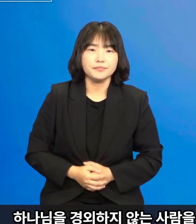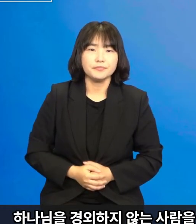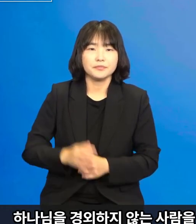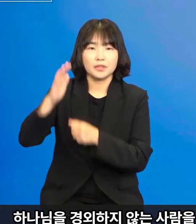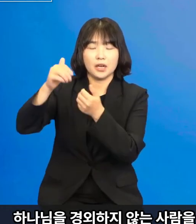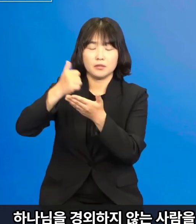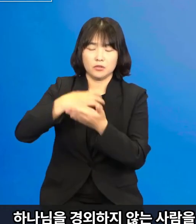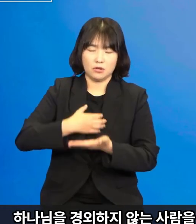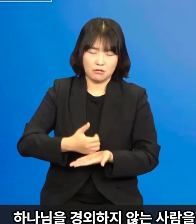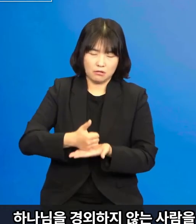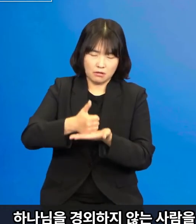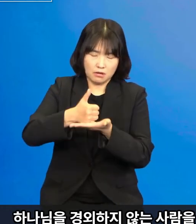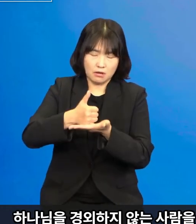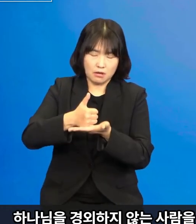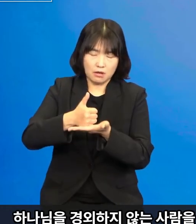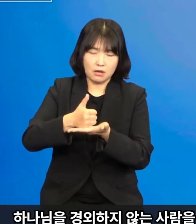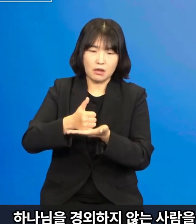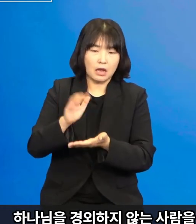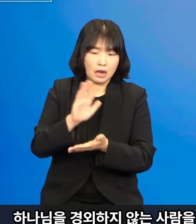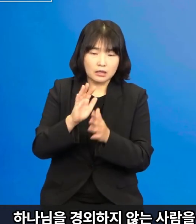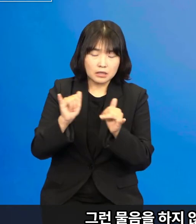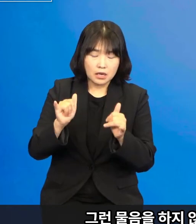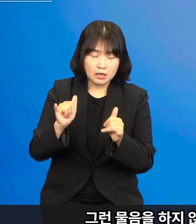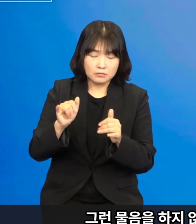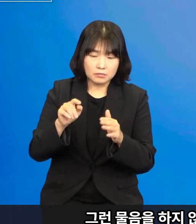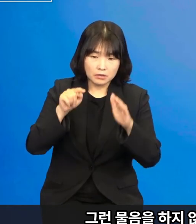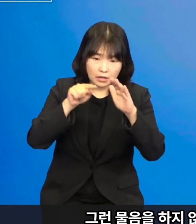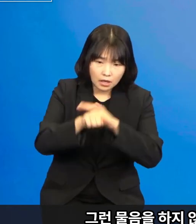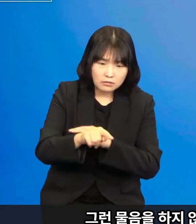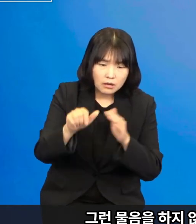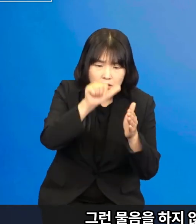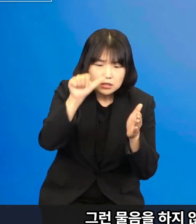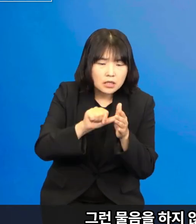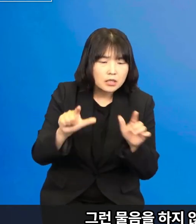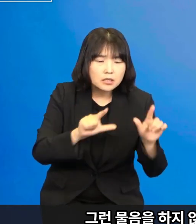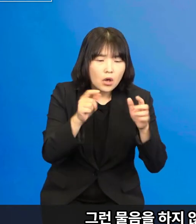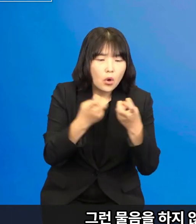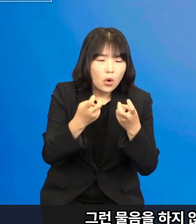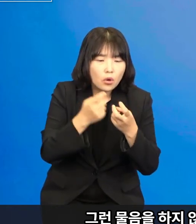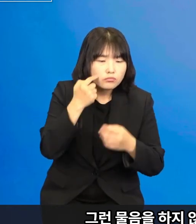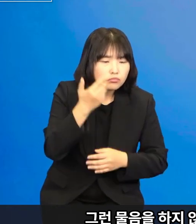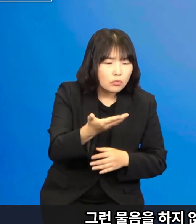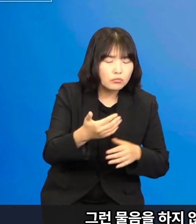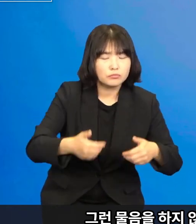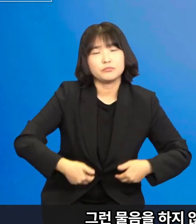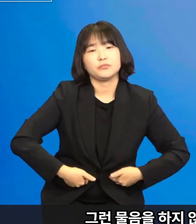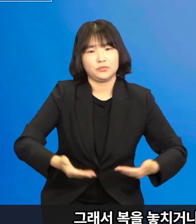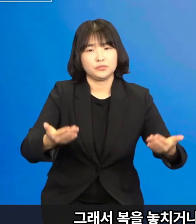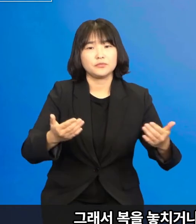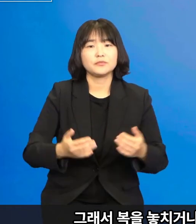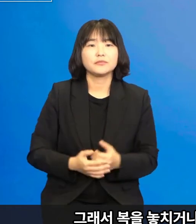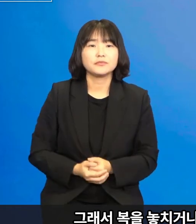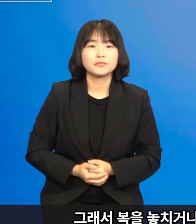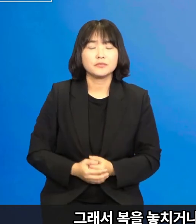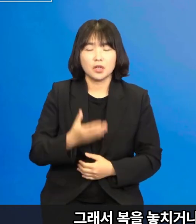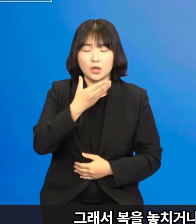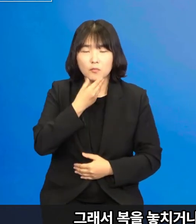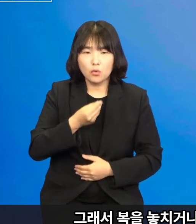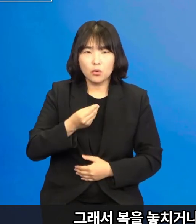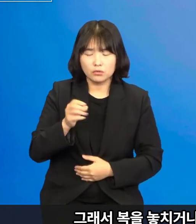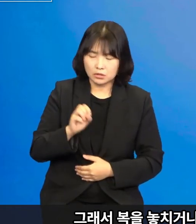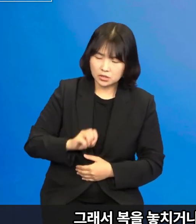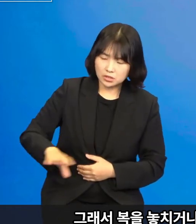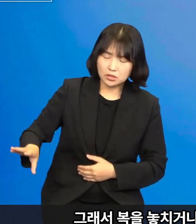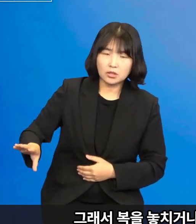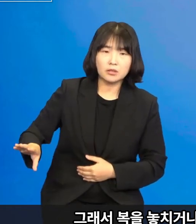하나님을 경외하지 않는 사람을 찾아가서 인생을 어떻게 살아야 됩니까? 그런 물음을 하지 않는다라고 얘기를 하는 거죠. 그래서 복을 놓치거나